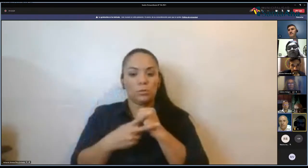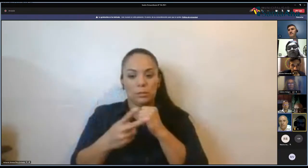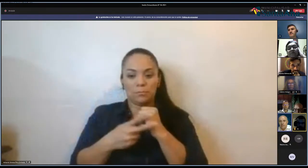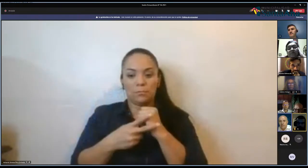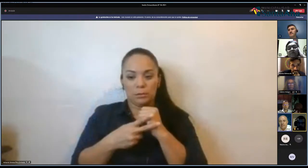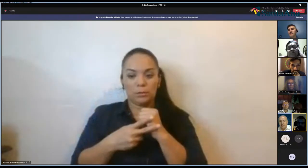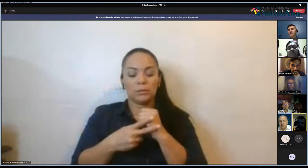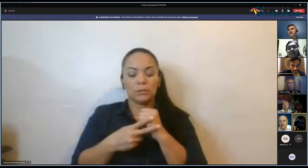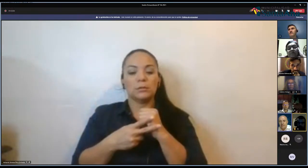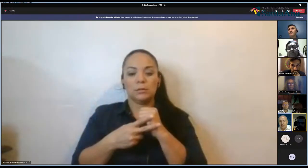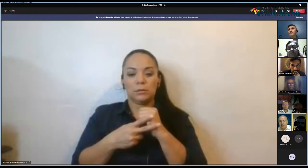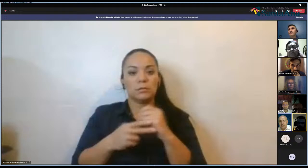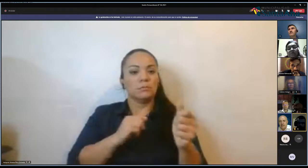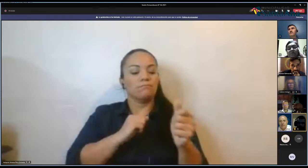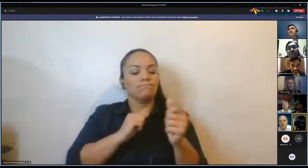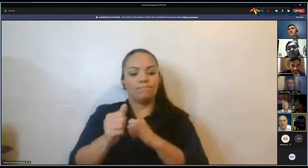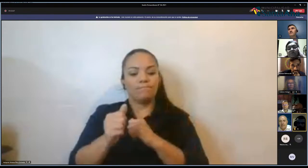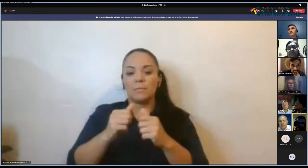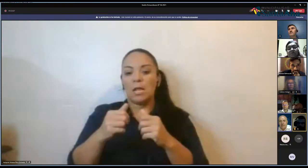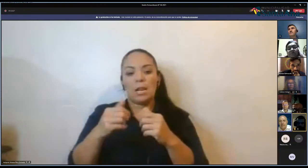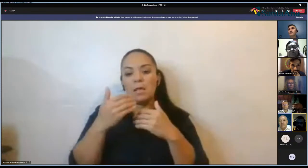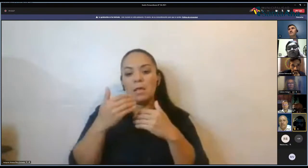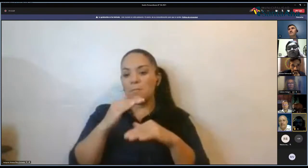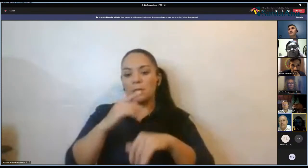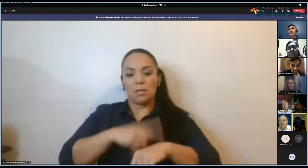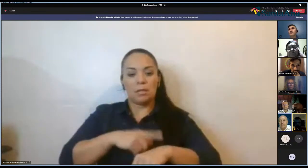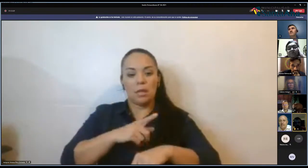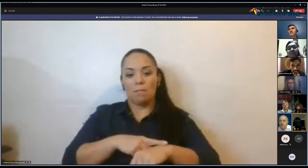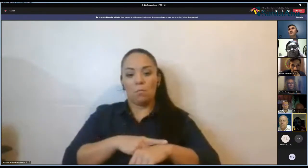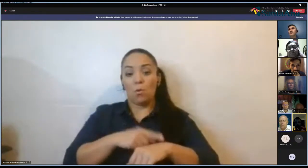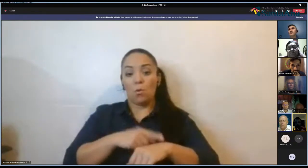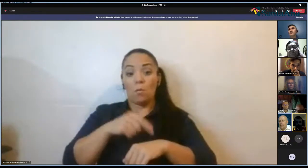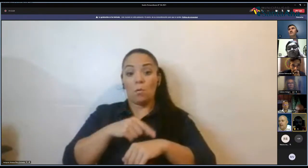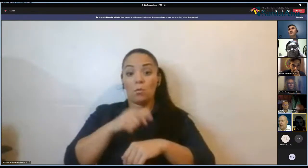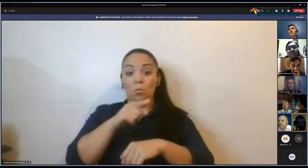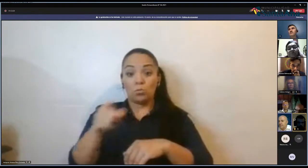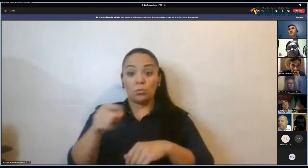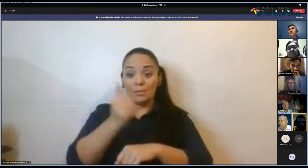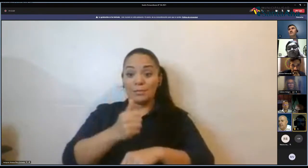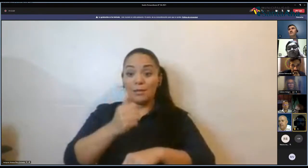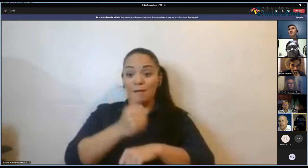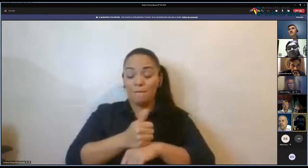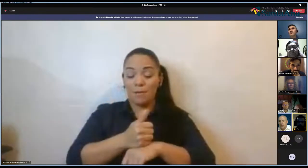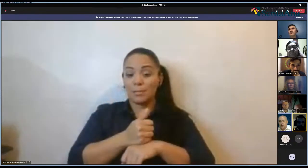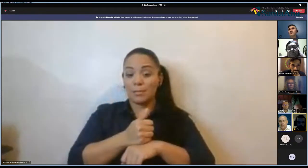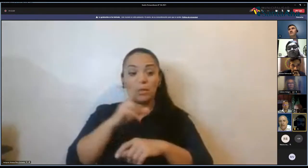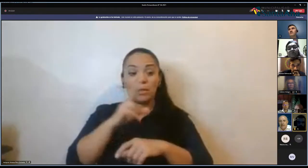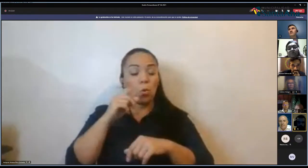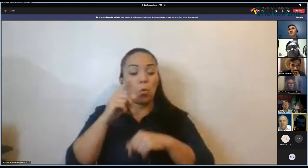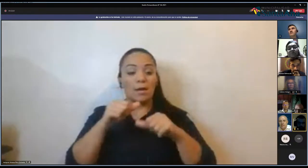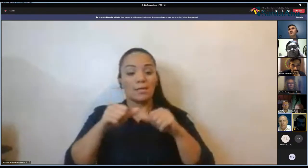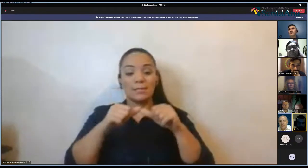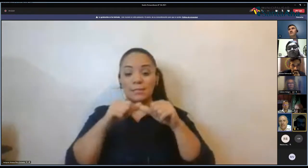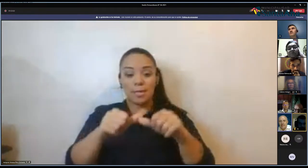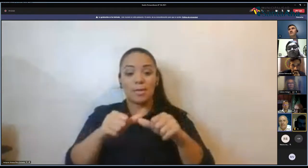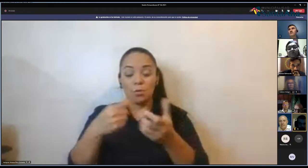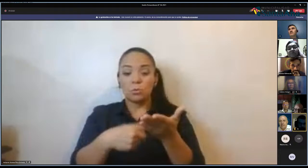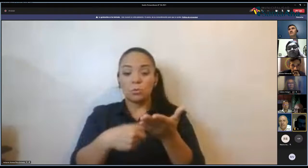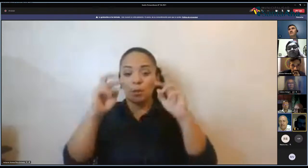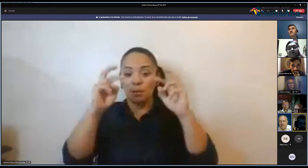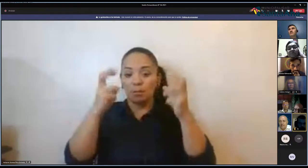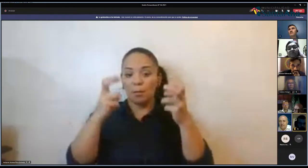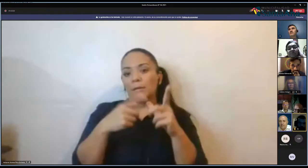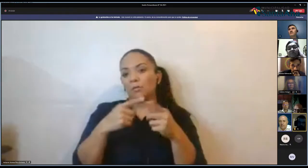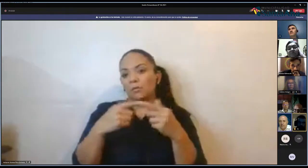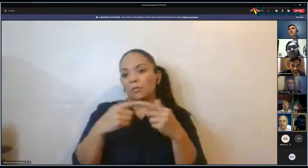los límites establecidos de tiempo y a la hora que usted establece que no va a seguir con la discusión del tema pueden indicar